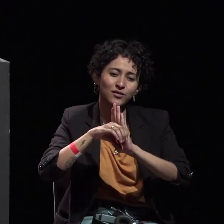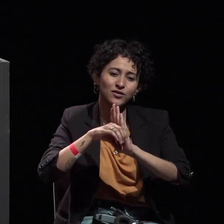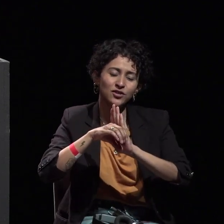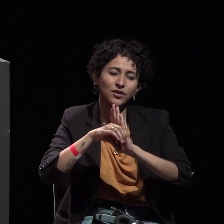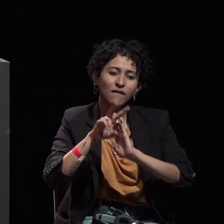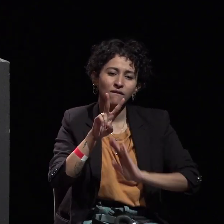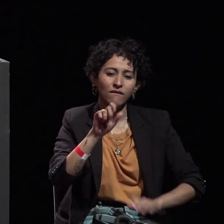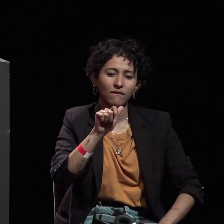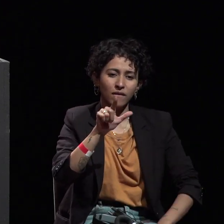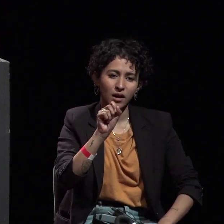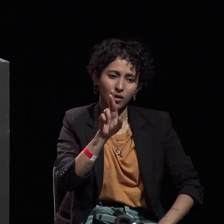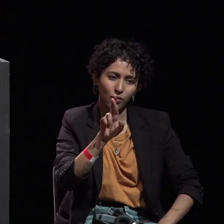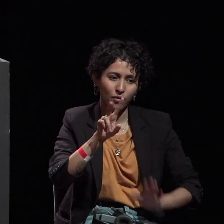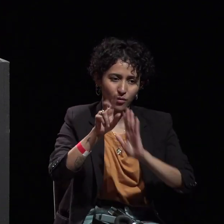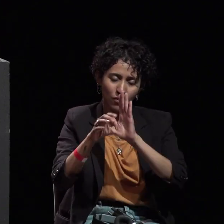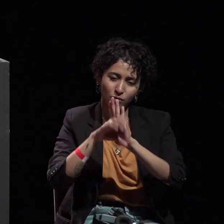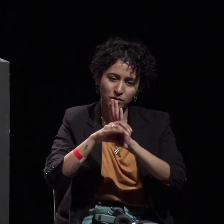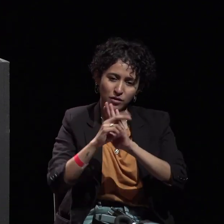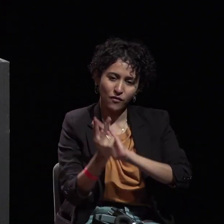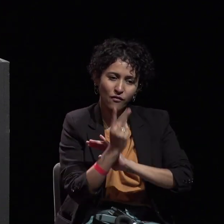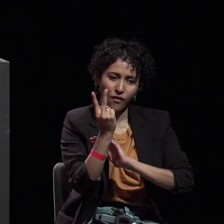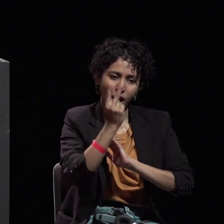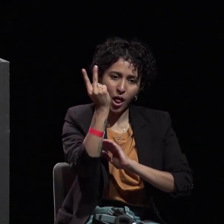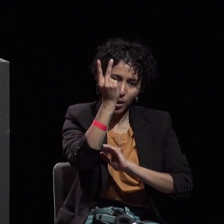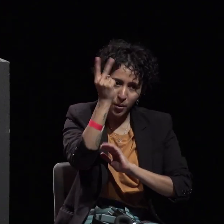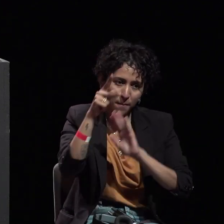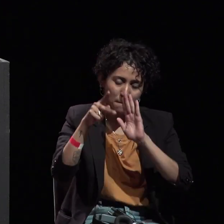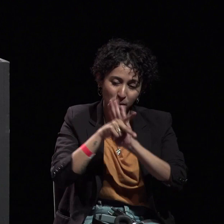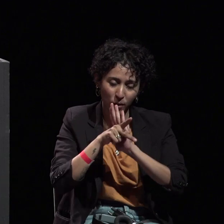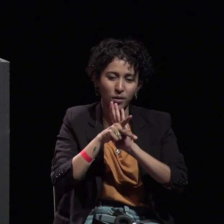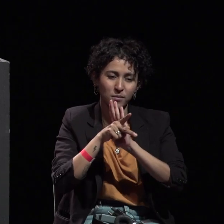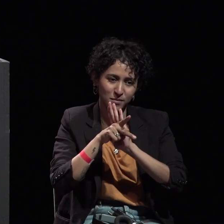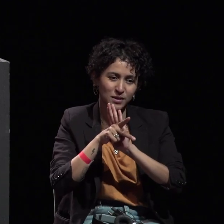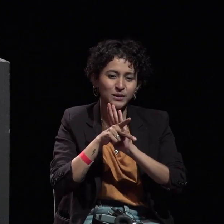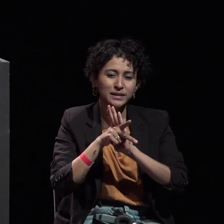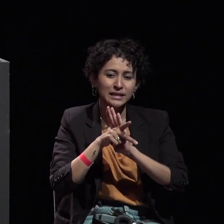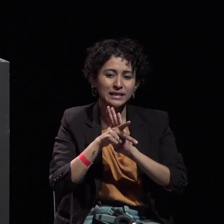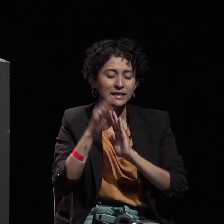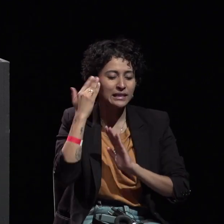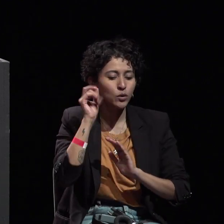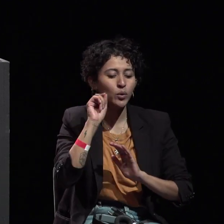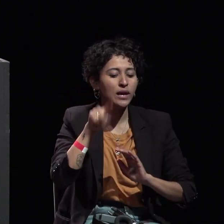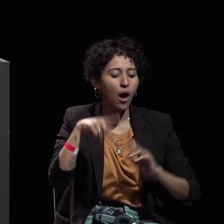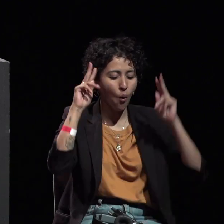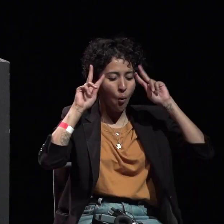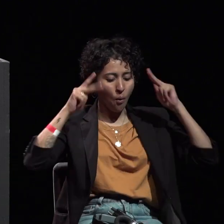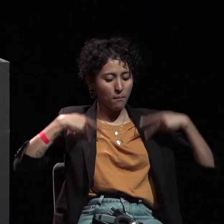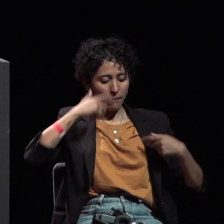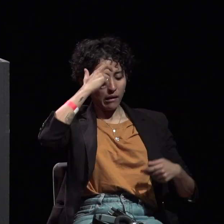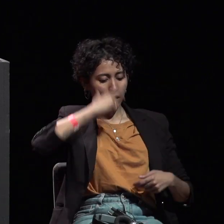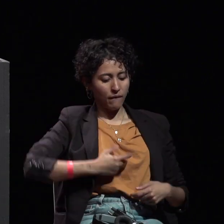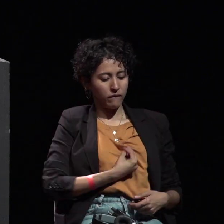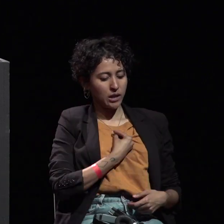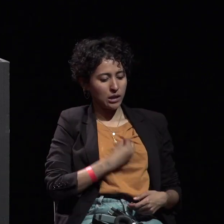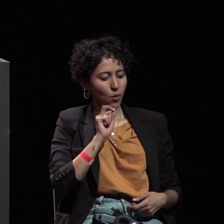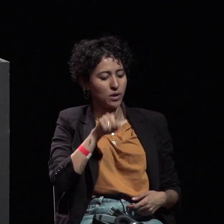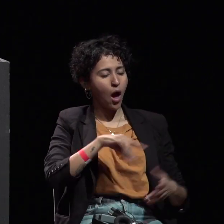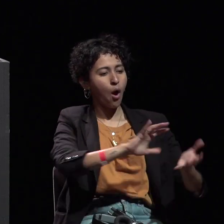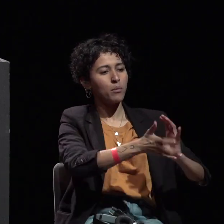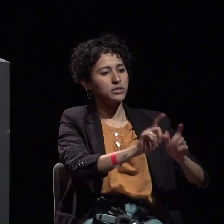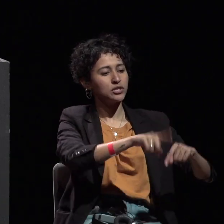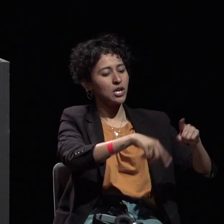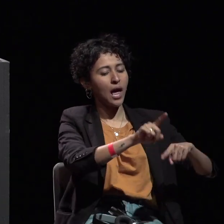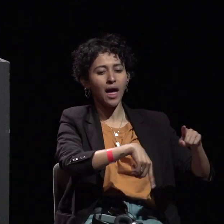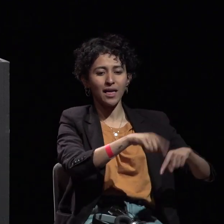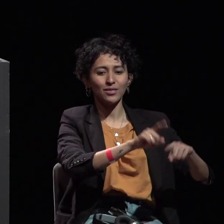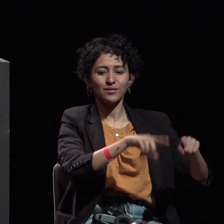estabelecida pela separação entre pessoas e coisas, né, e por modos de categorização das coisas dos outros por conceitos que, em